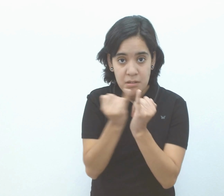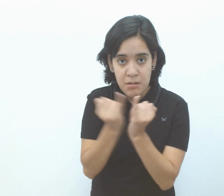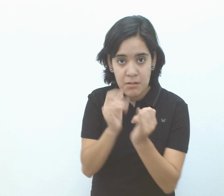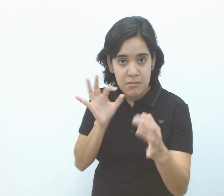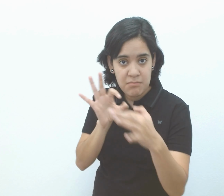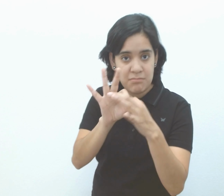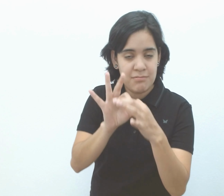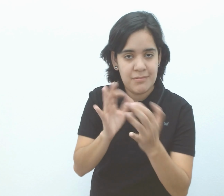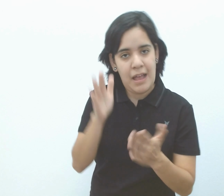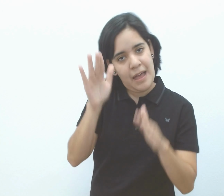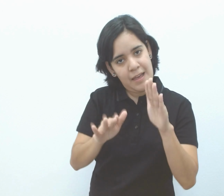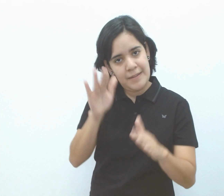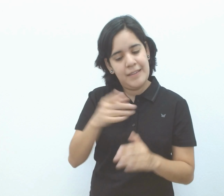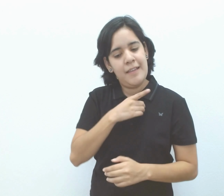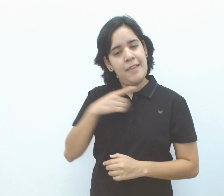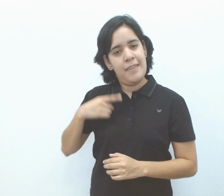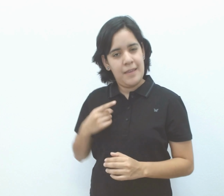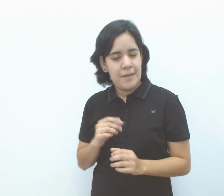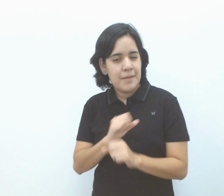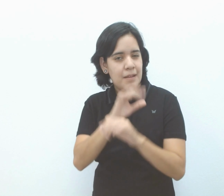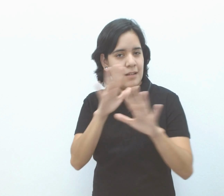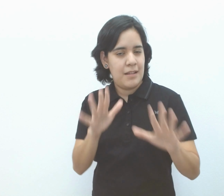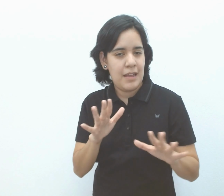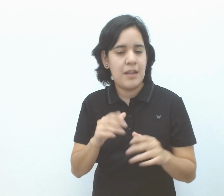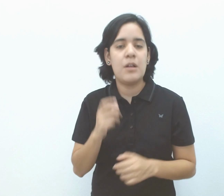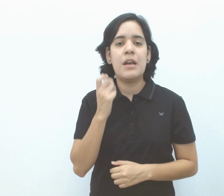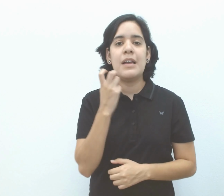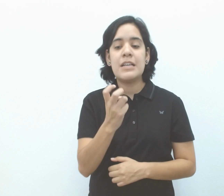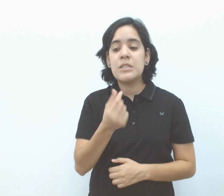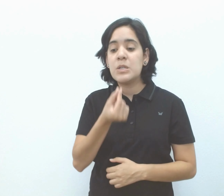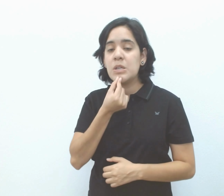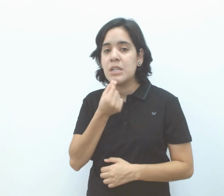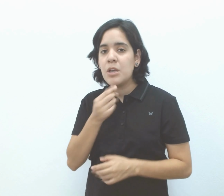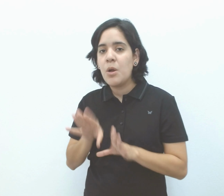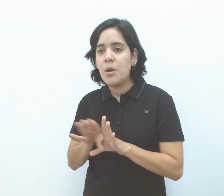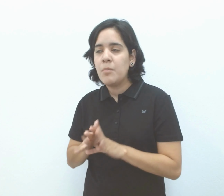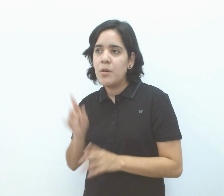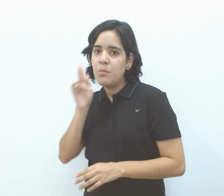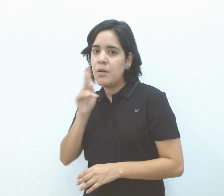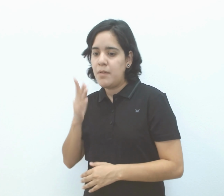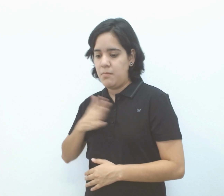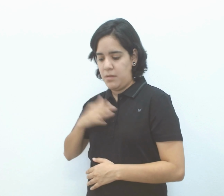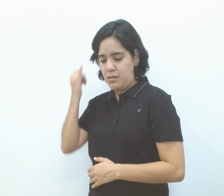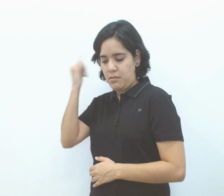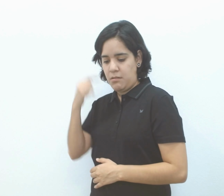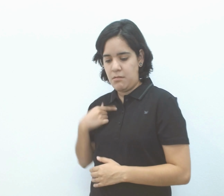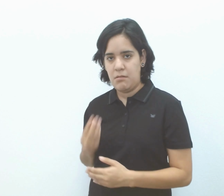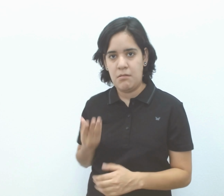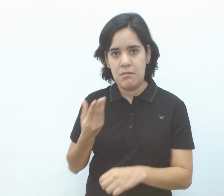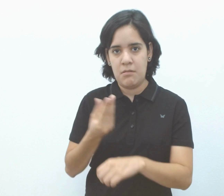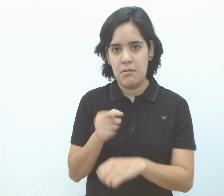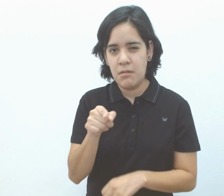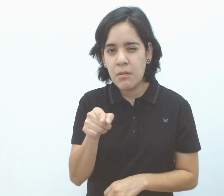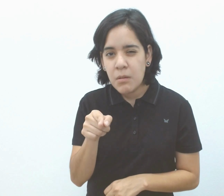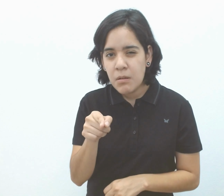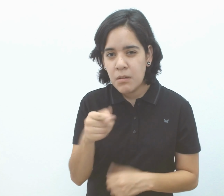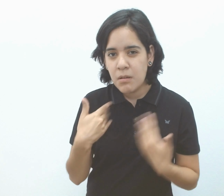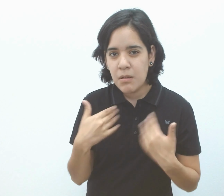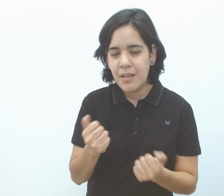es en donde podrían ellos probar las mentiras y el contexto de la mentira nos va a ayudar mucho a saber cómo acompañar. Y que además algo